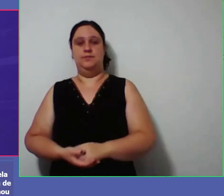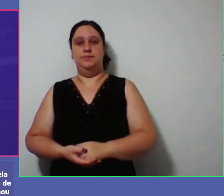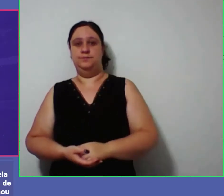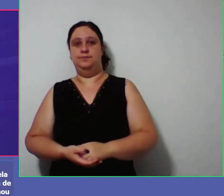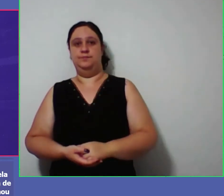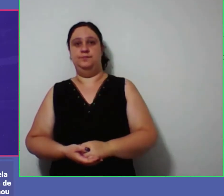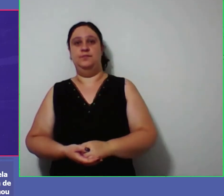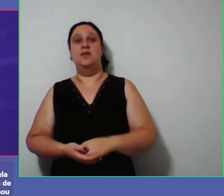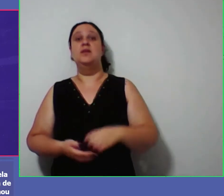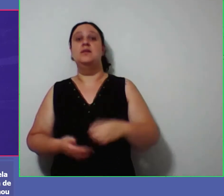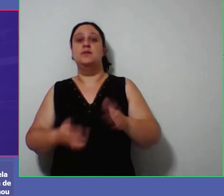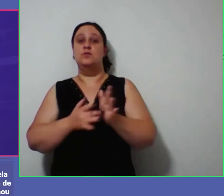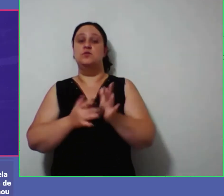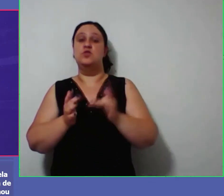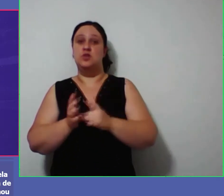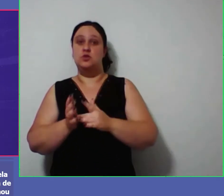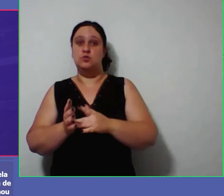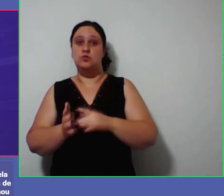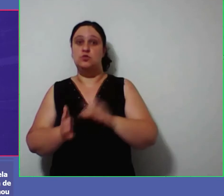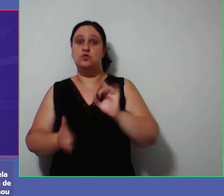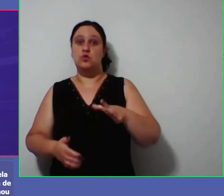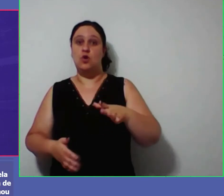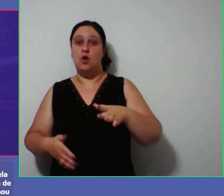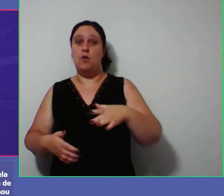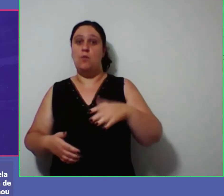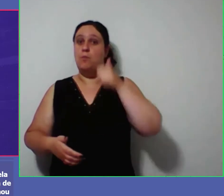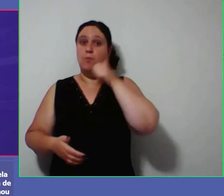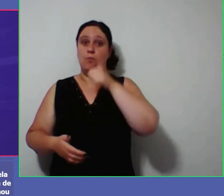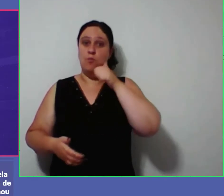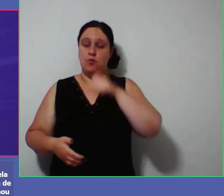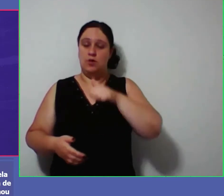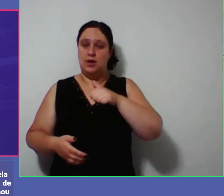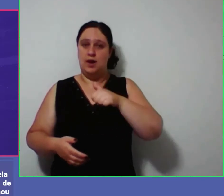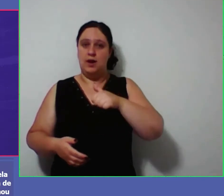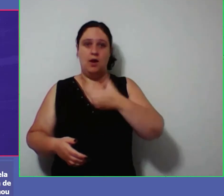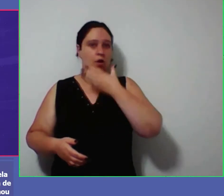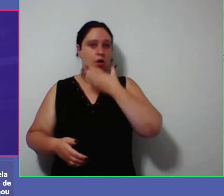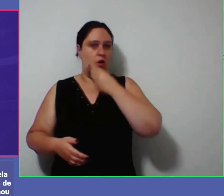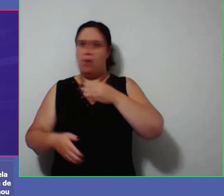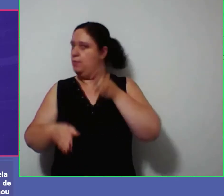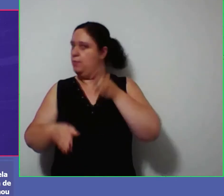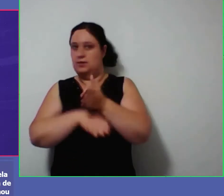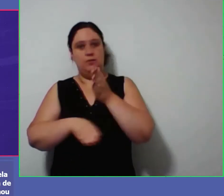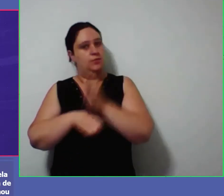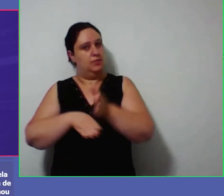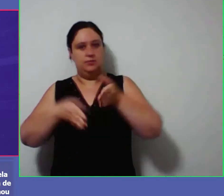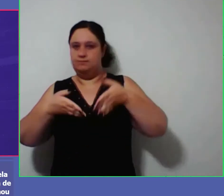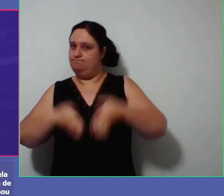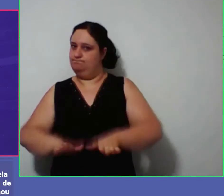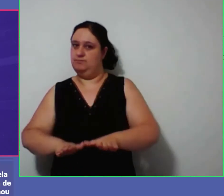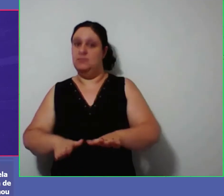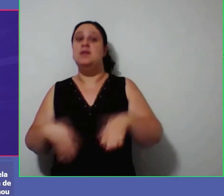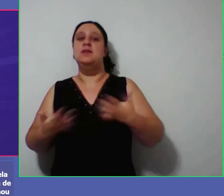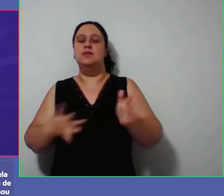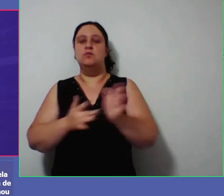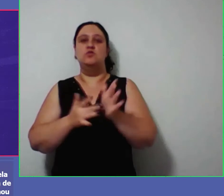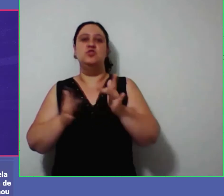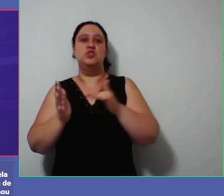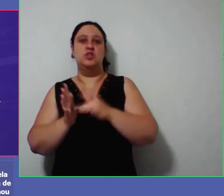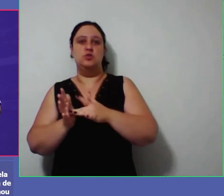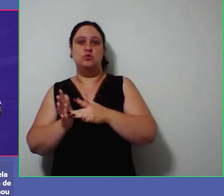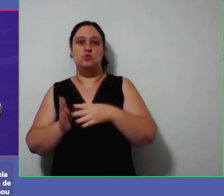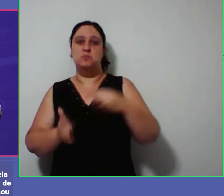nascido de mulher. Não teve participação do homem, portanto, Jesus Cristo não nasceu em pecado.